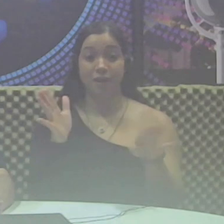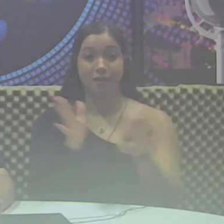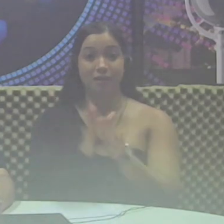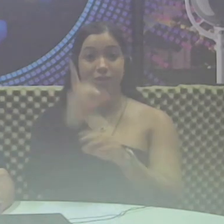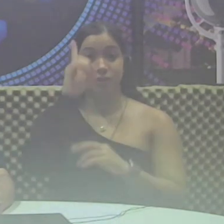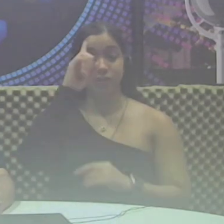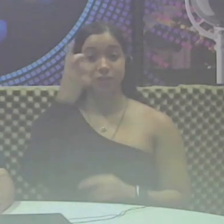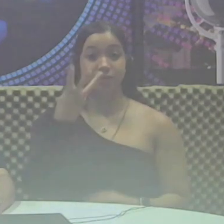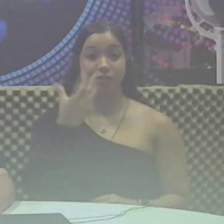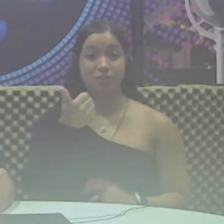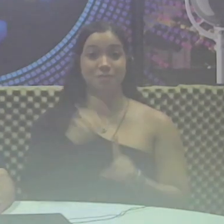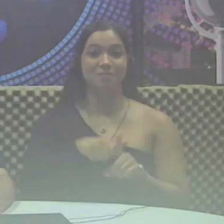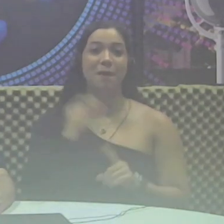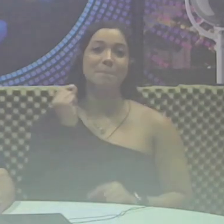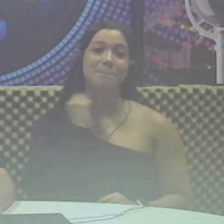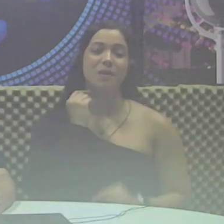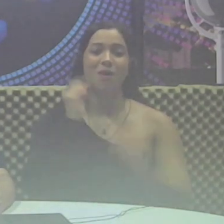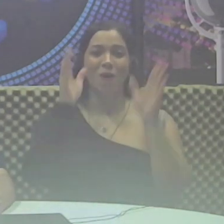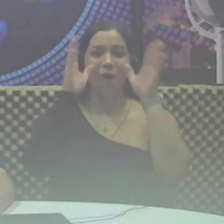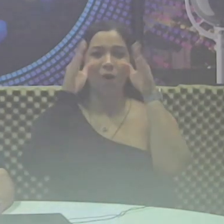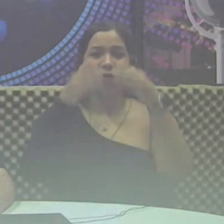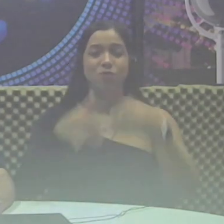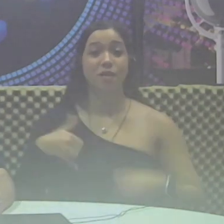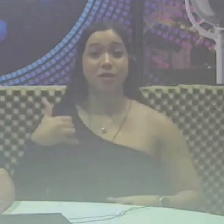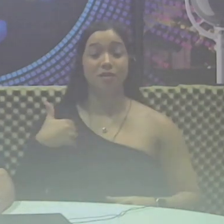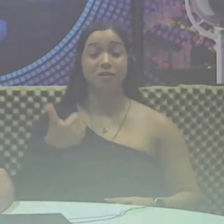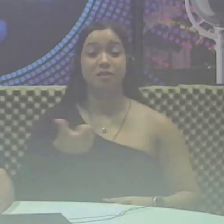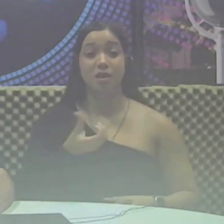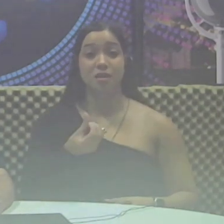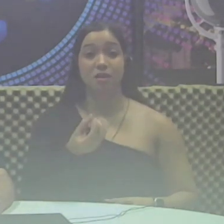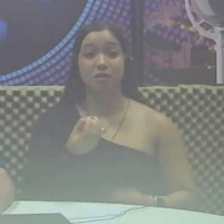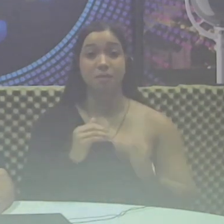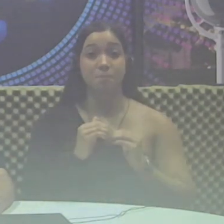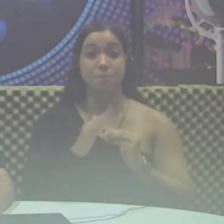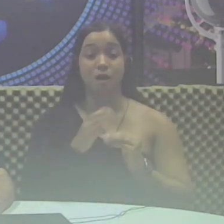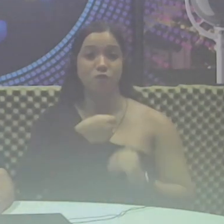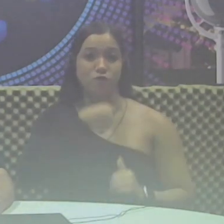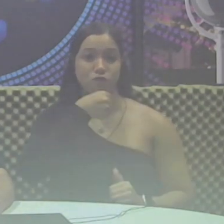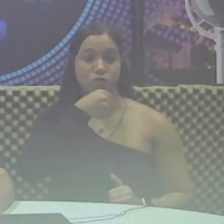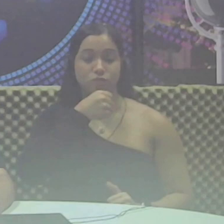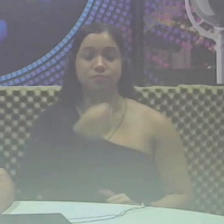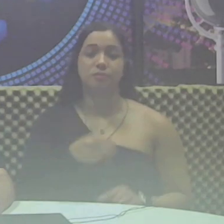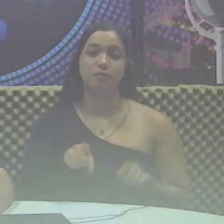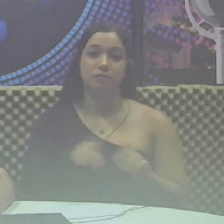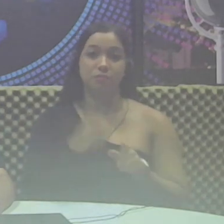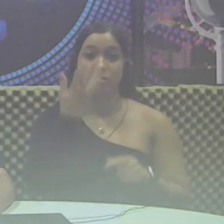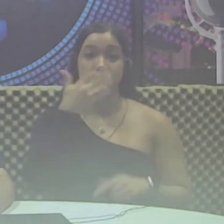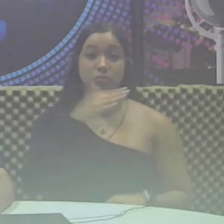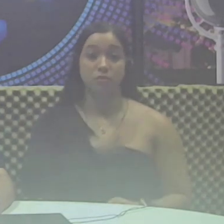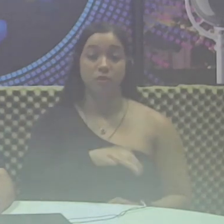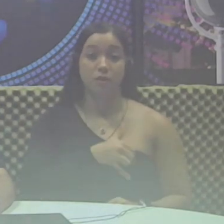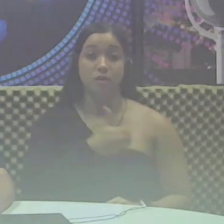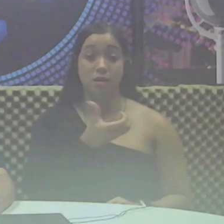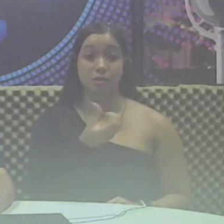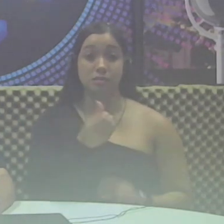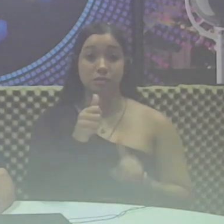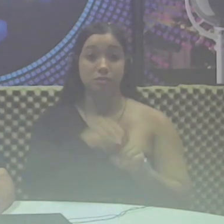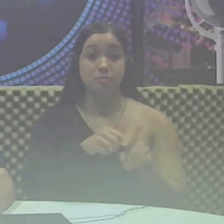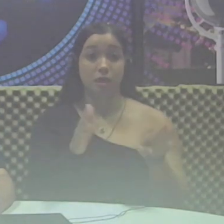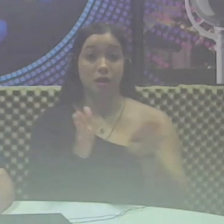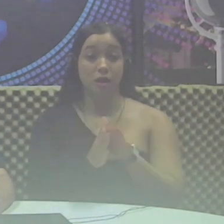31 de maio e é voltado a idosos com 60 anos ou mais, crianças de 6 meses a menores de 6